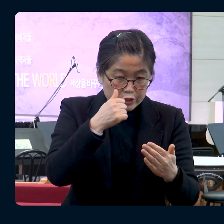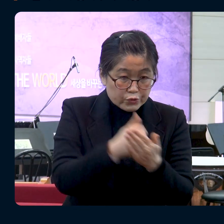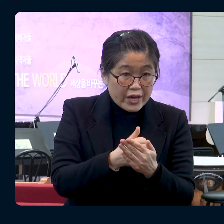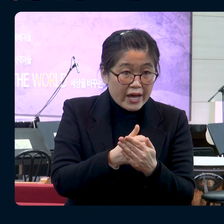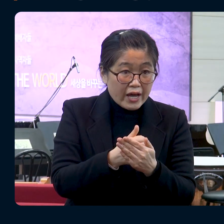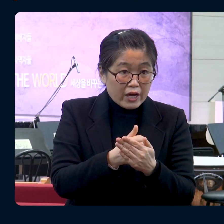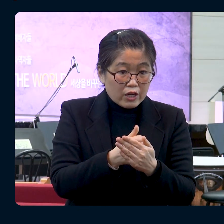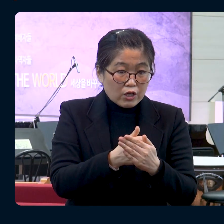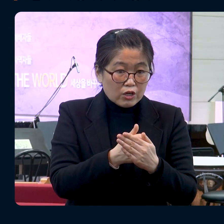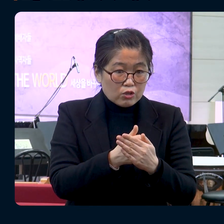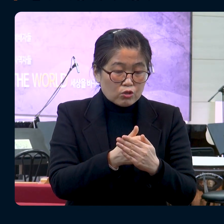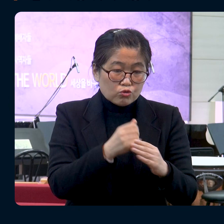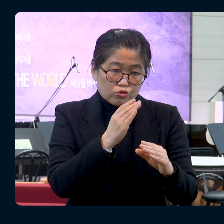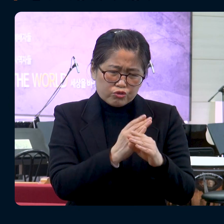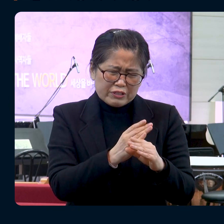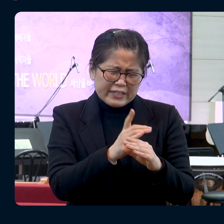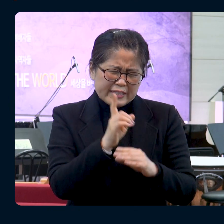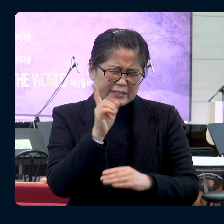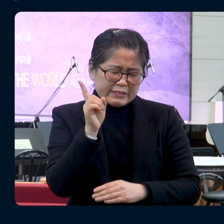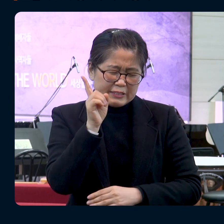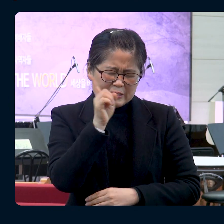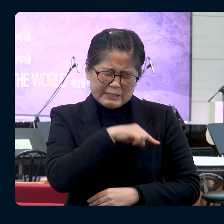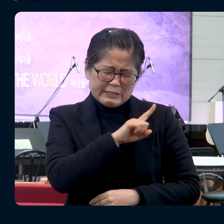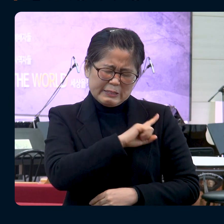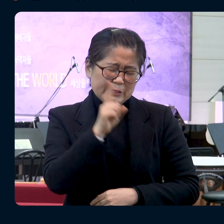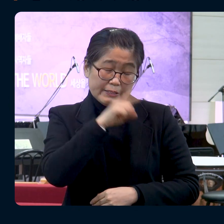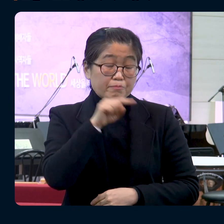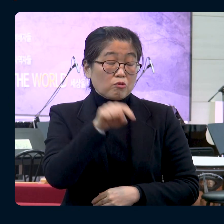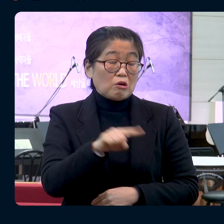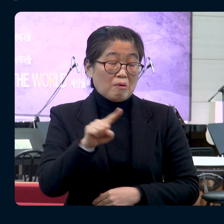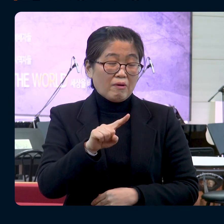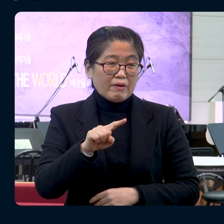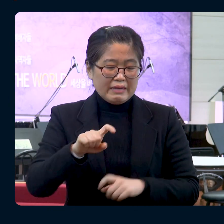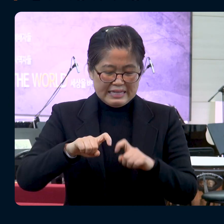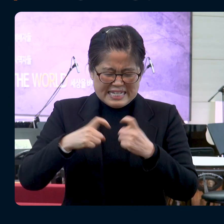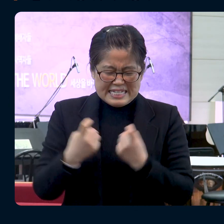중에 가장 추악한 죄성이 뭔지 아세요? 이기심이거든요.